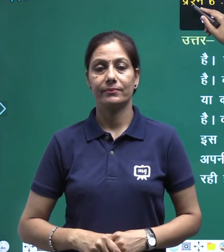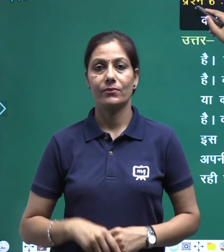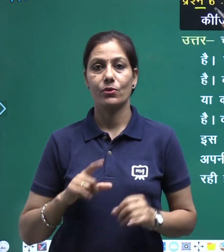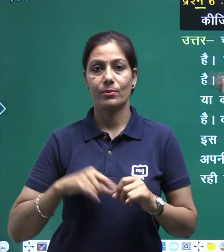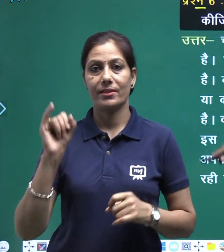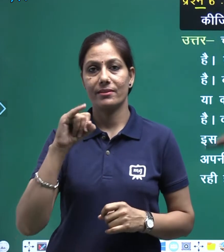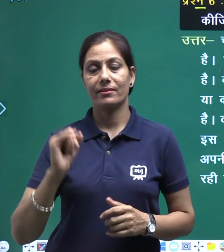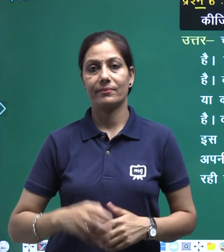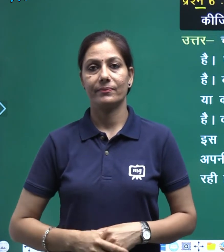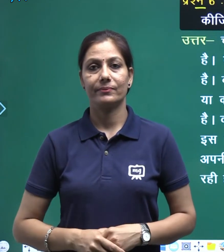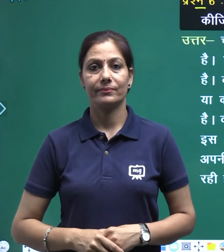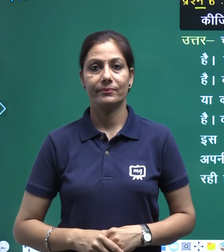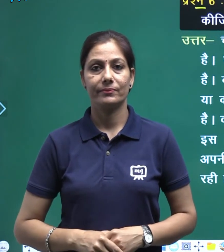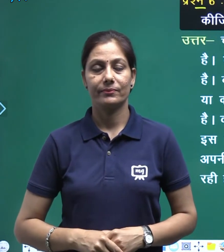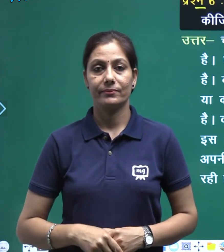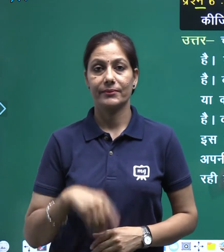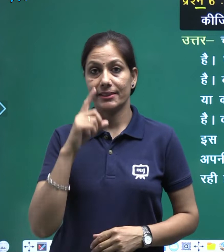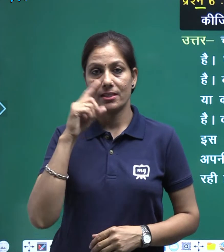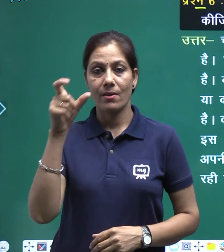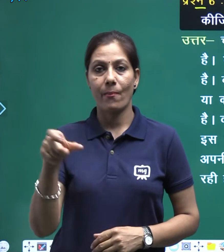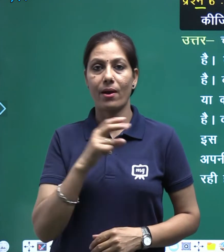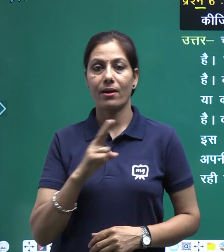प्रश्न 6, चंपा